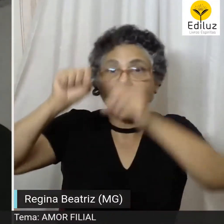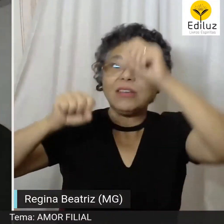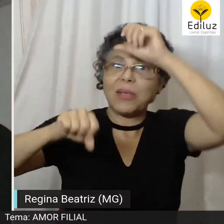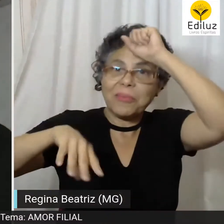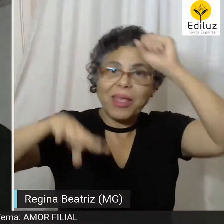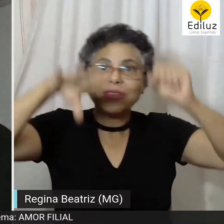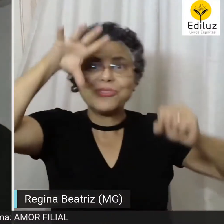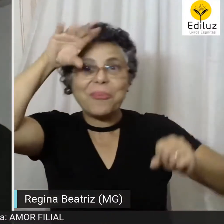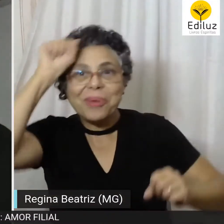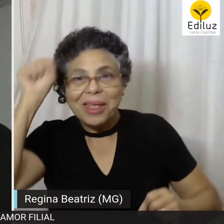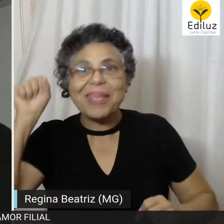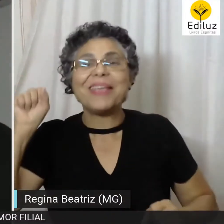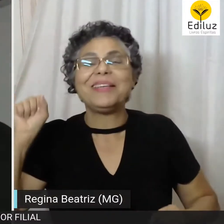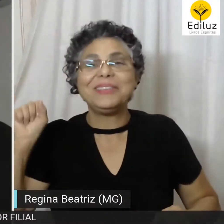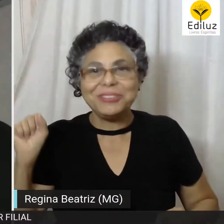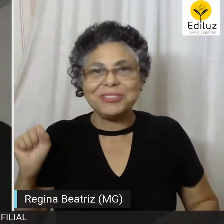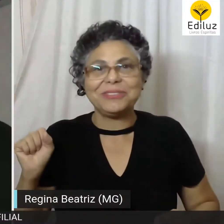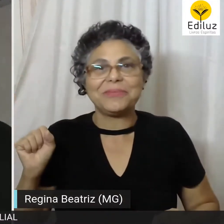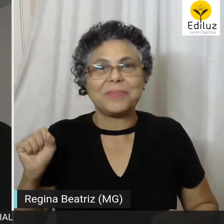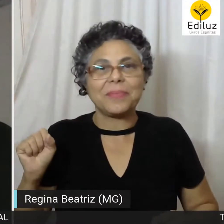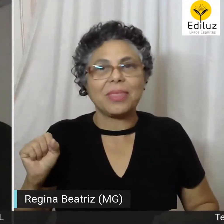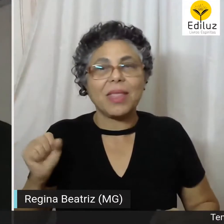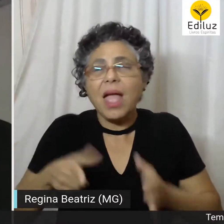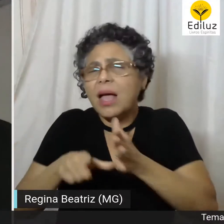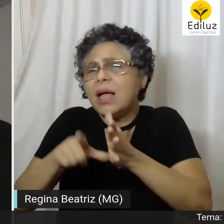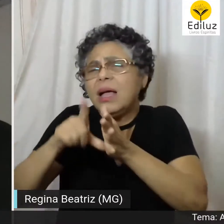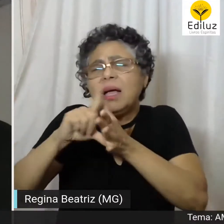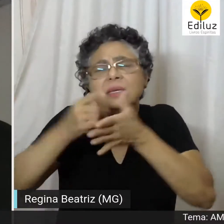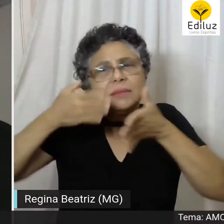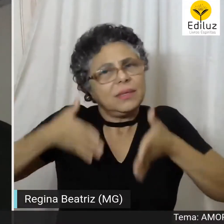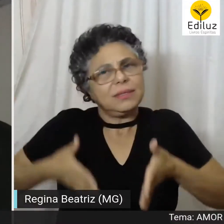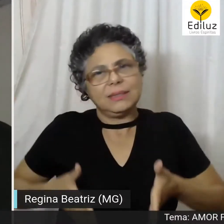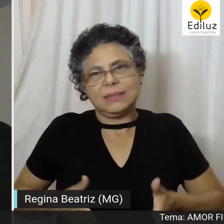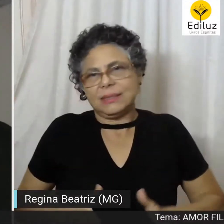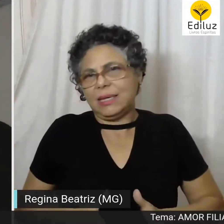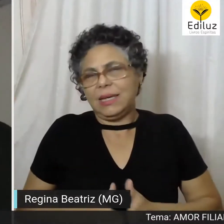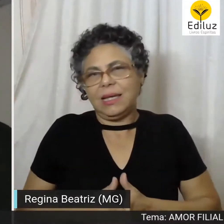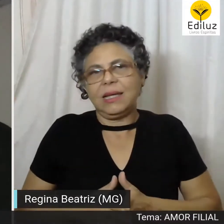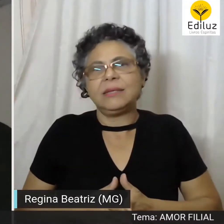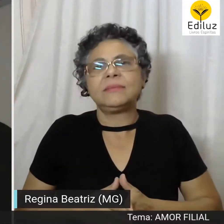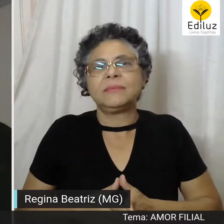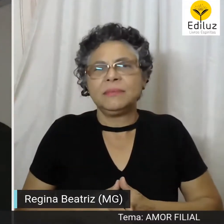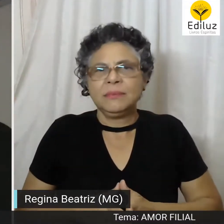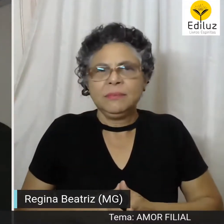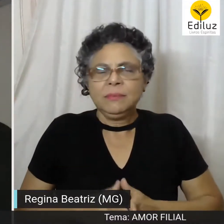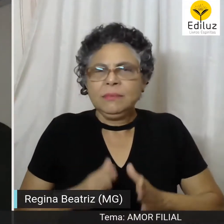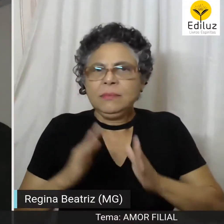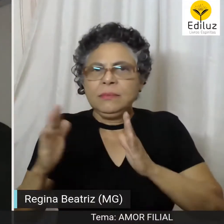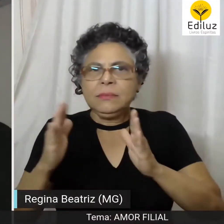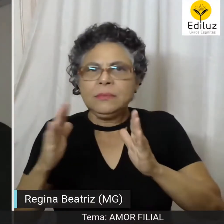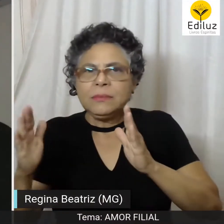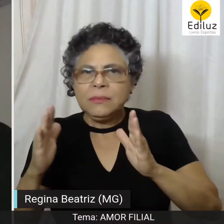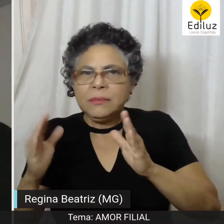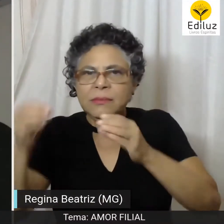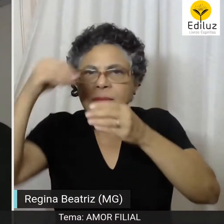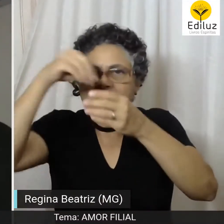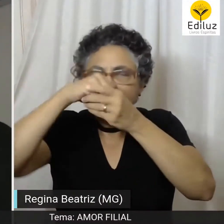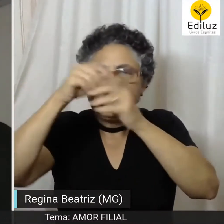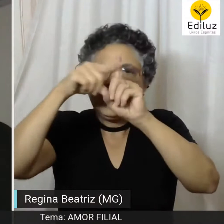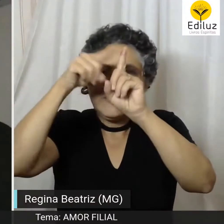né, bem antes do nascimento, bem antes do parto. A fase intrauterina